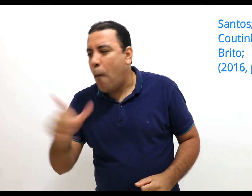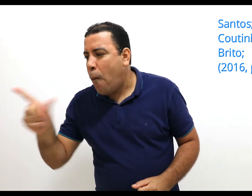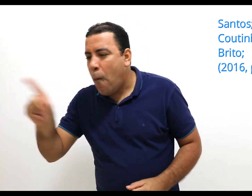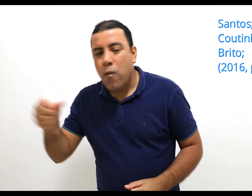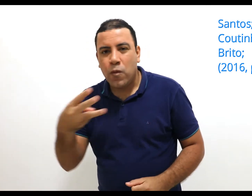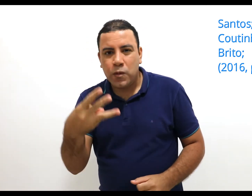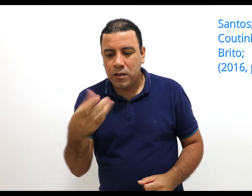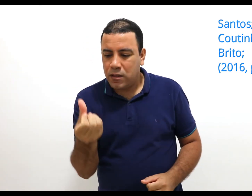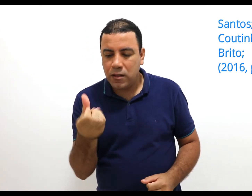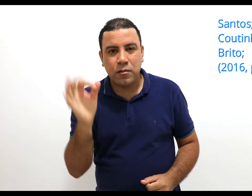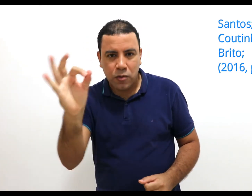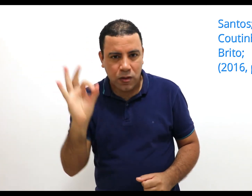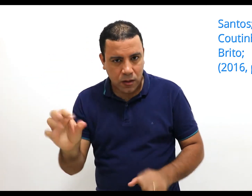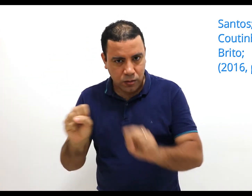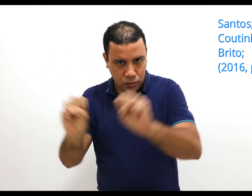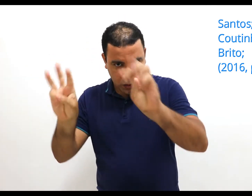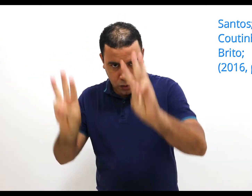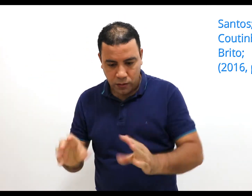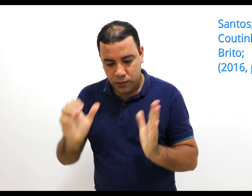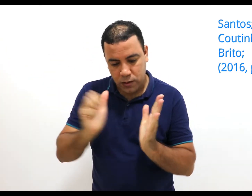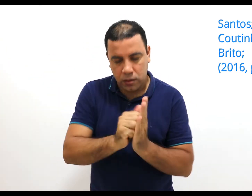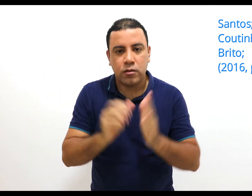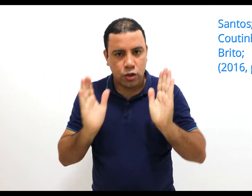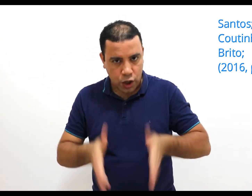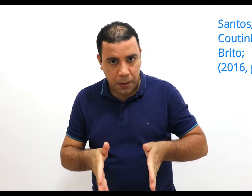Quanto aos outros 36% dos softwares